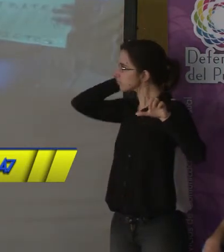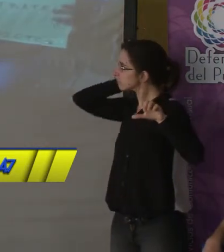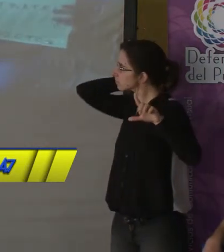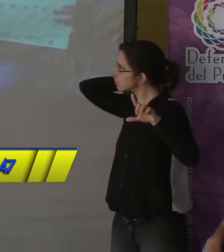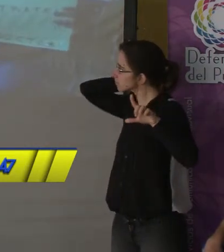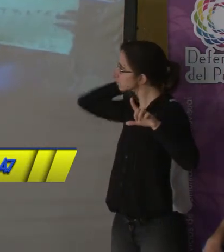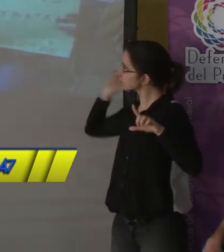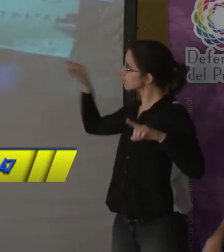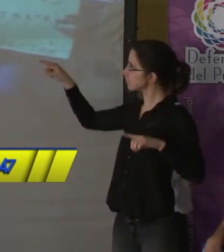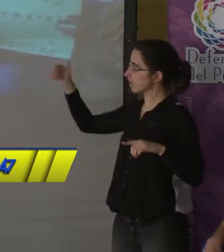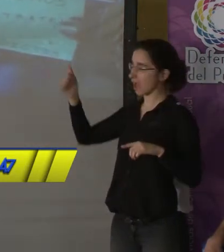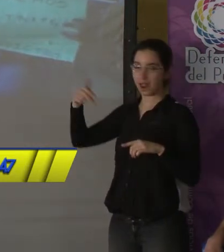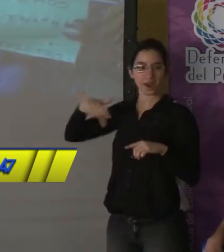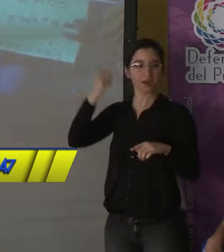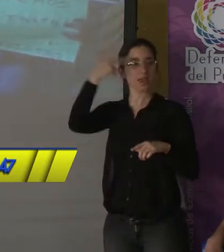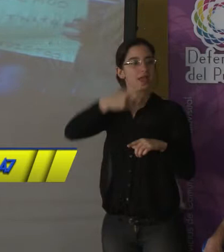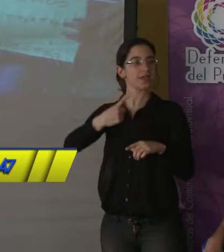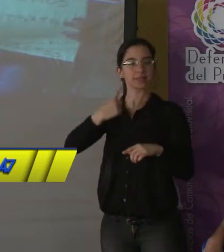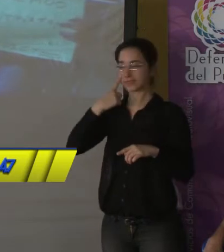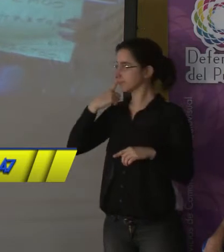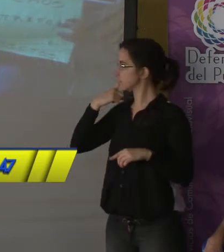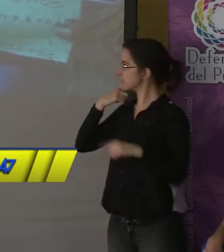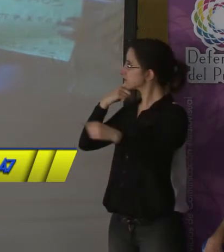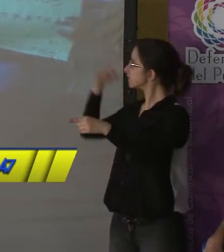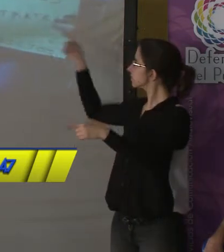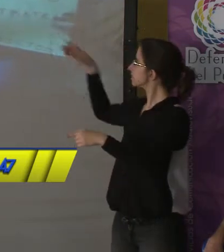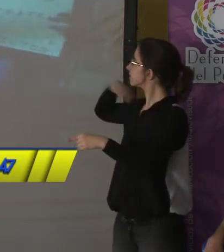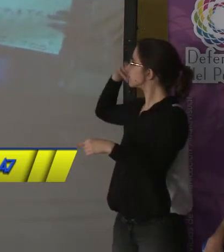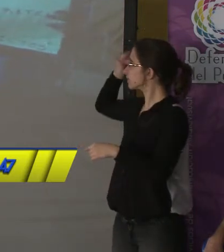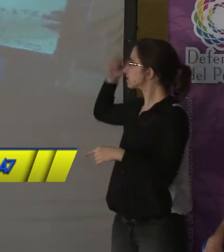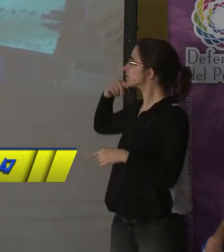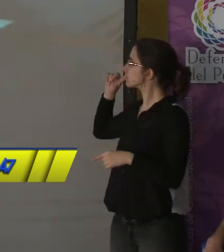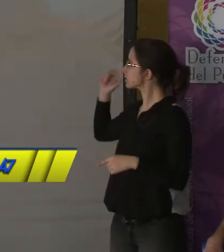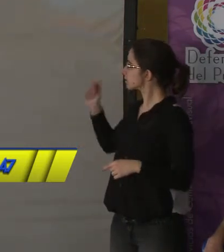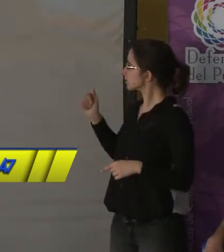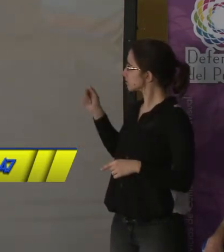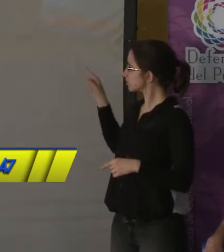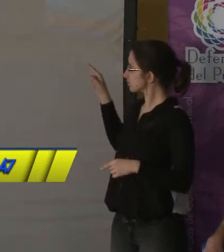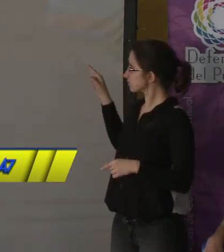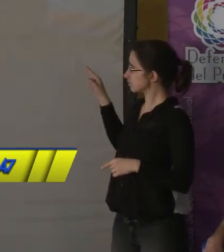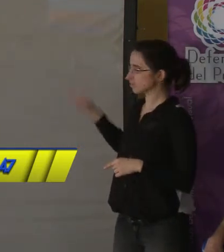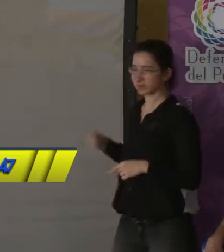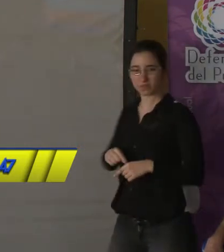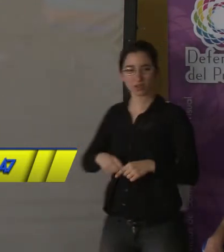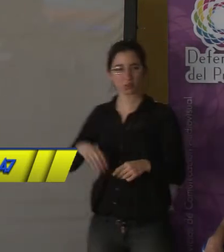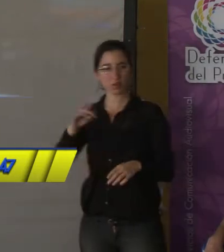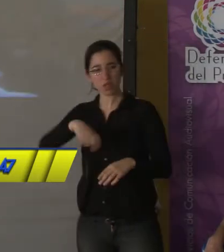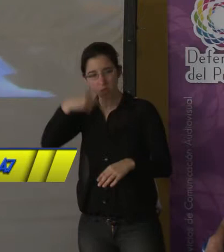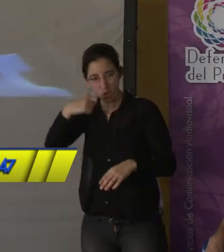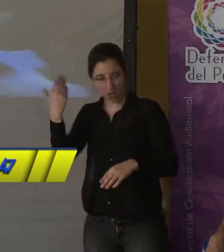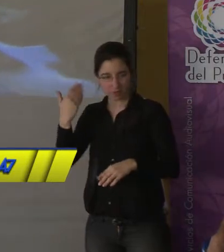Soy Anaí y mi compañera Jessica. Nosotras elegimos el tema de no queremos que nos traten como